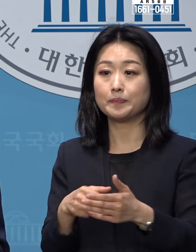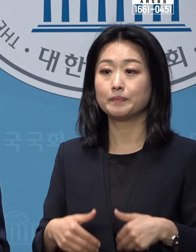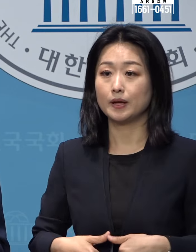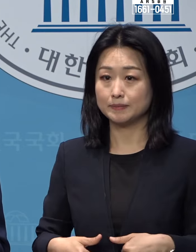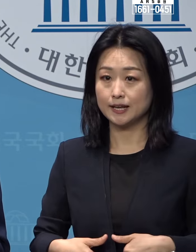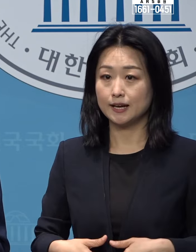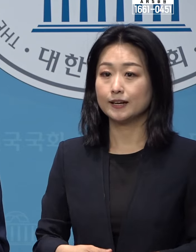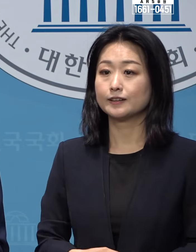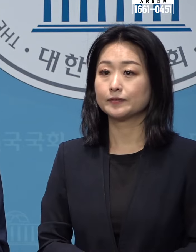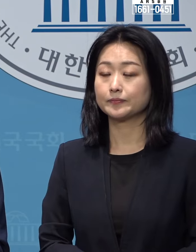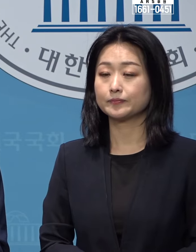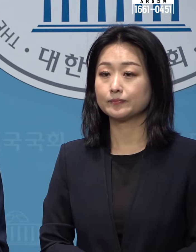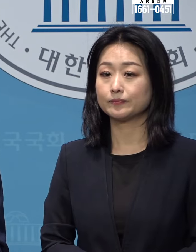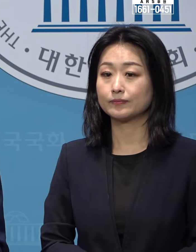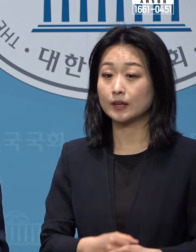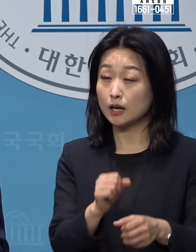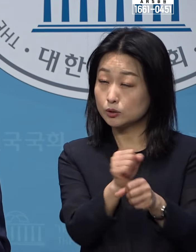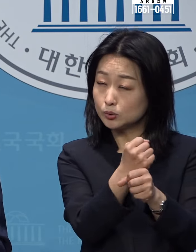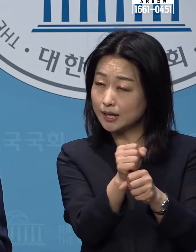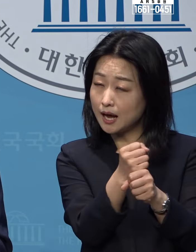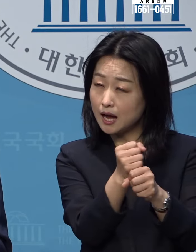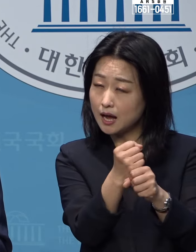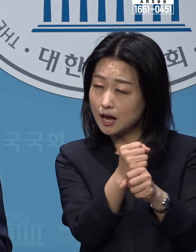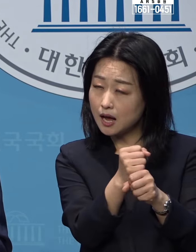불가피했습니다. 아무리 조작한